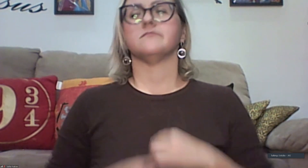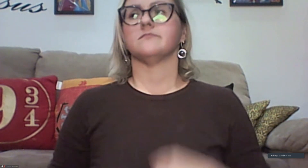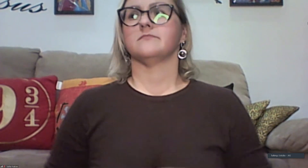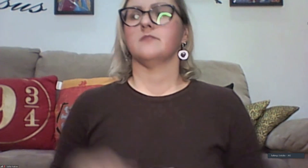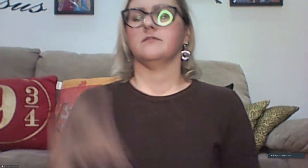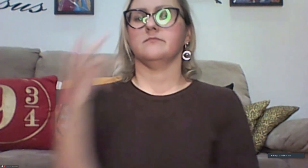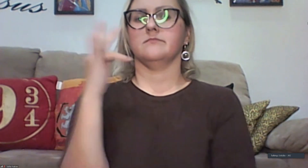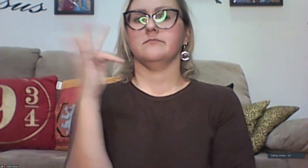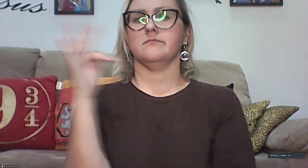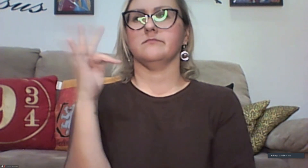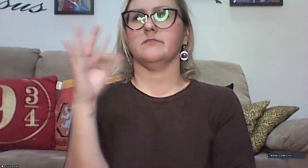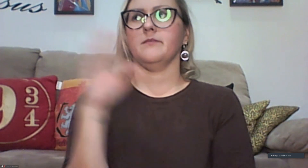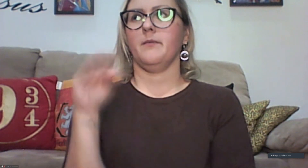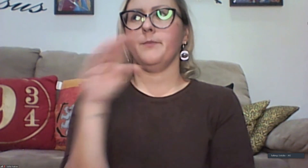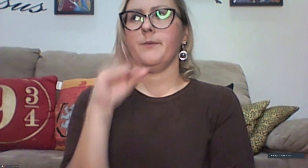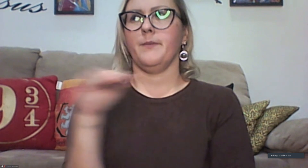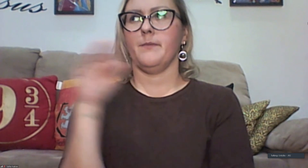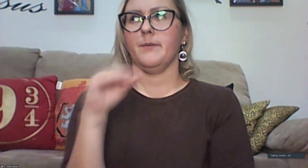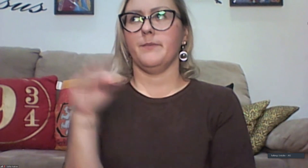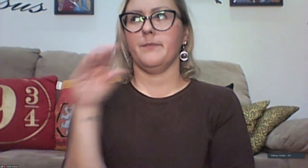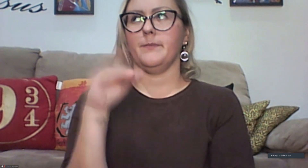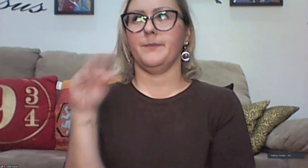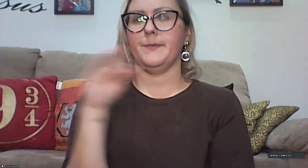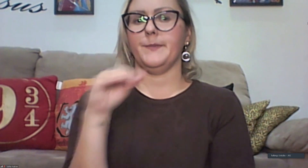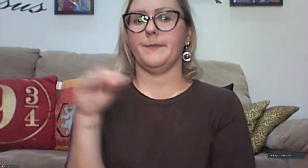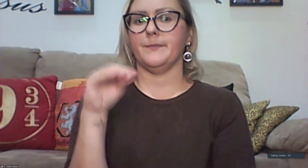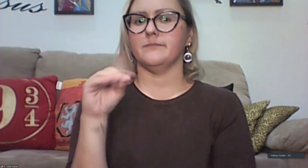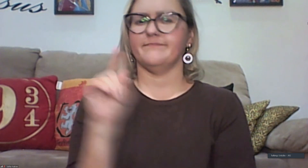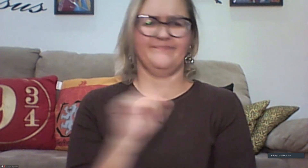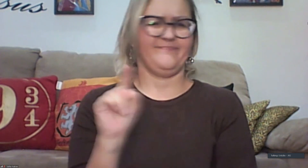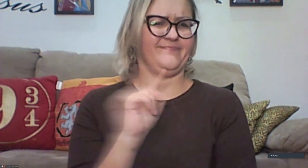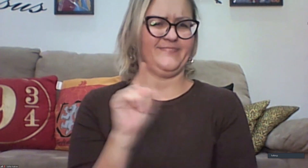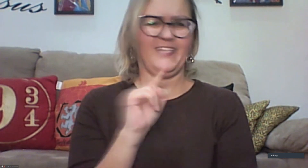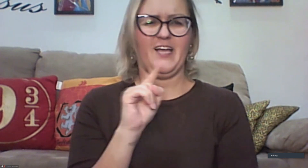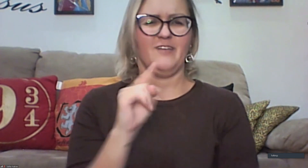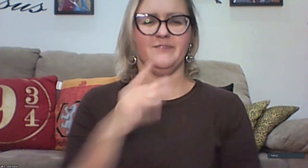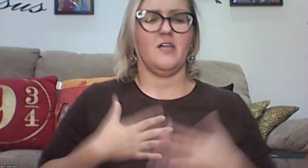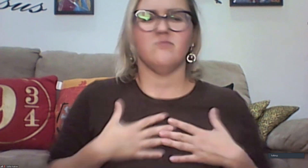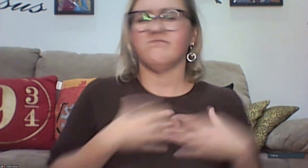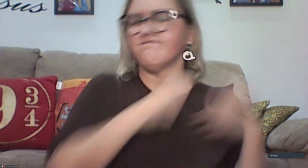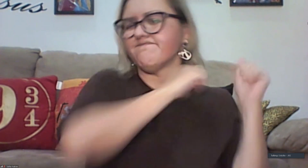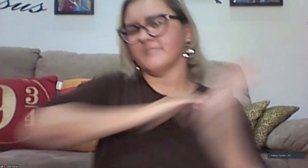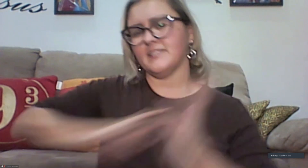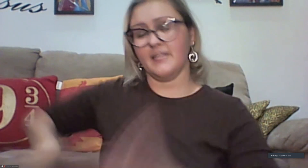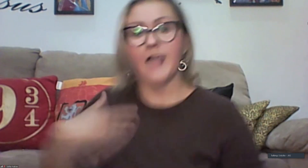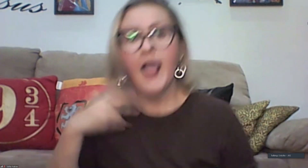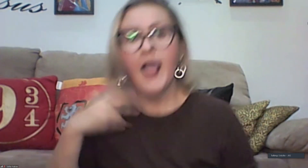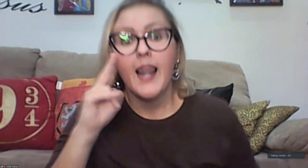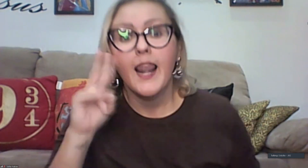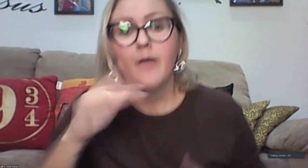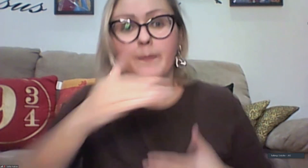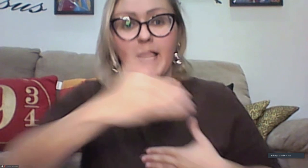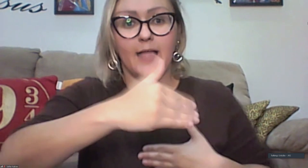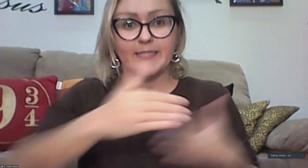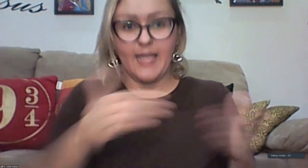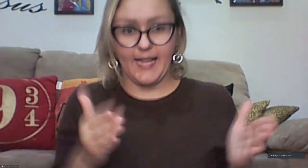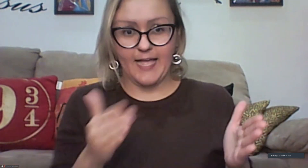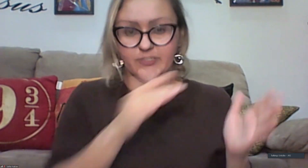gravata, todo fechado, todo elegante, falando, não funciona dessa forma. Sabe, nós estamos